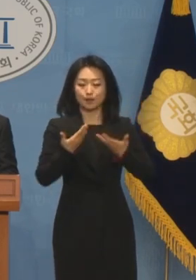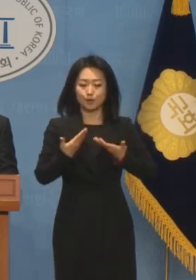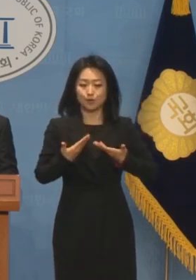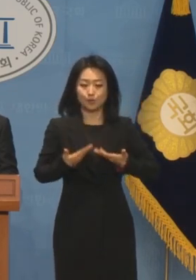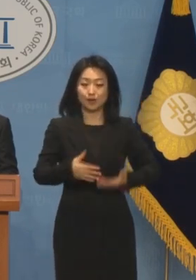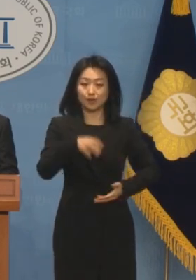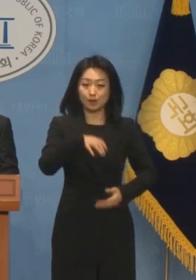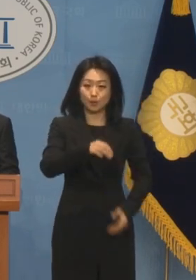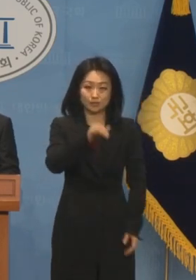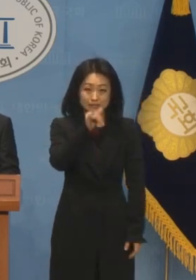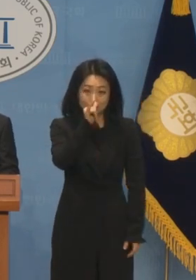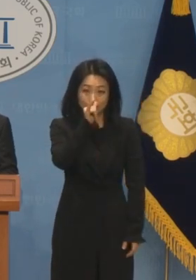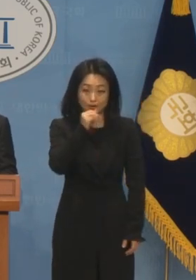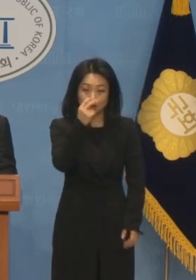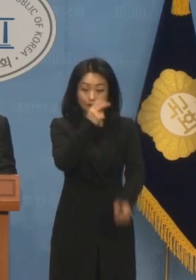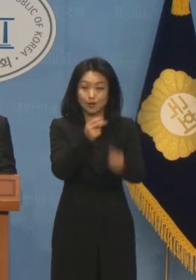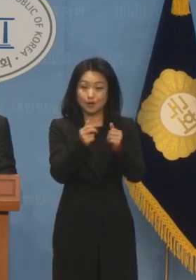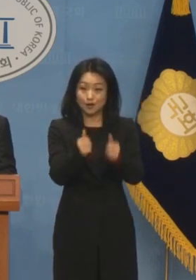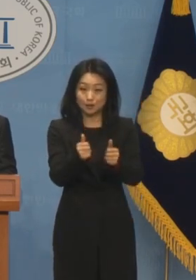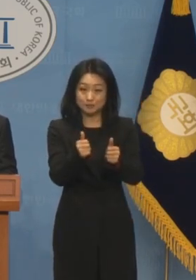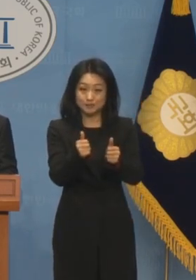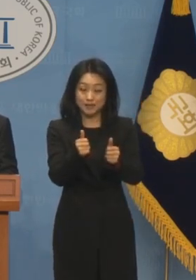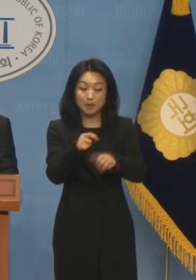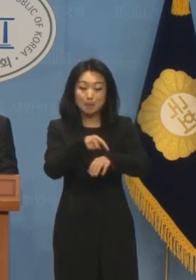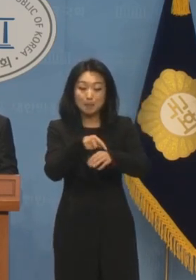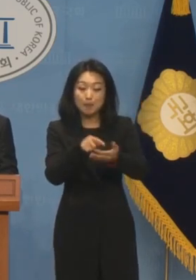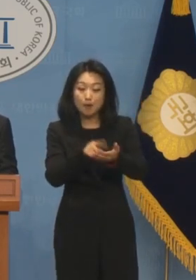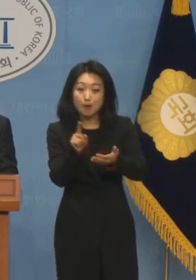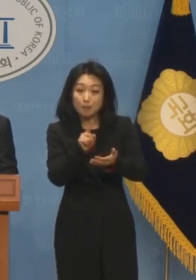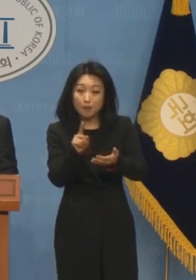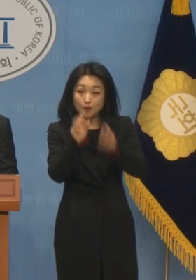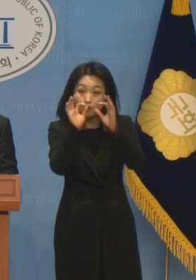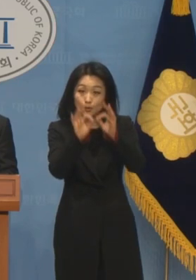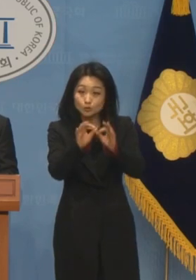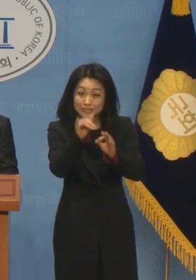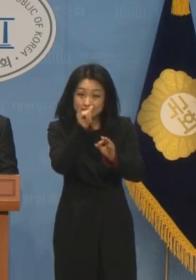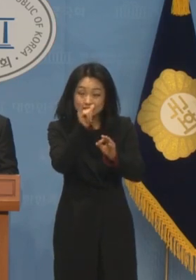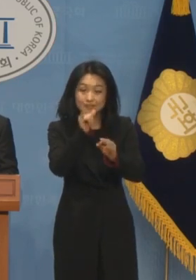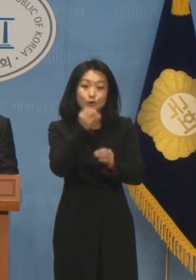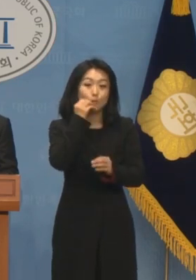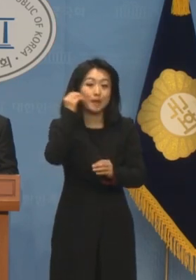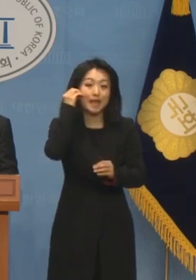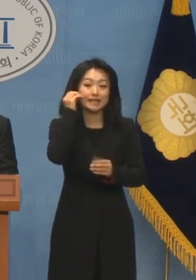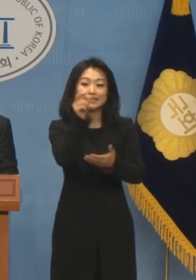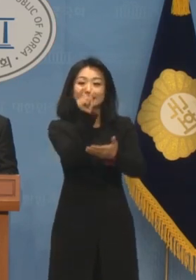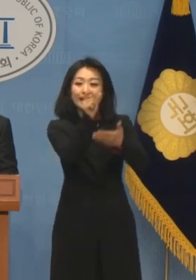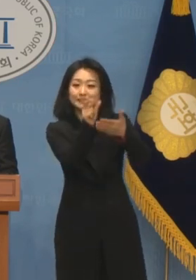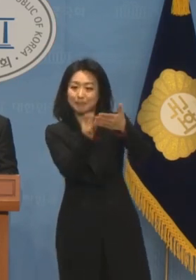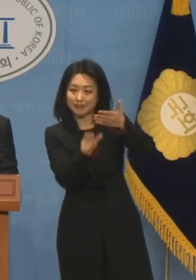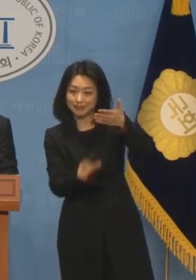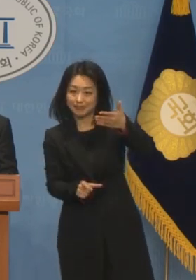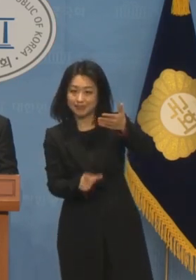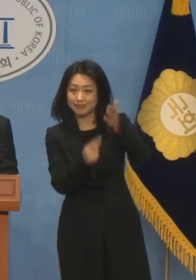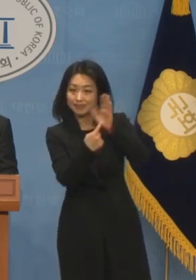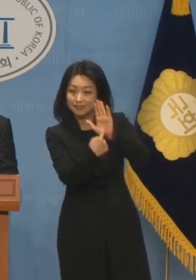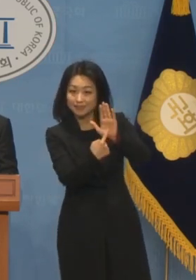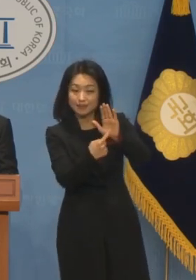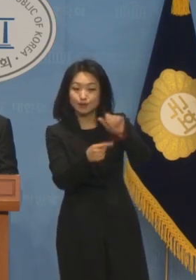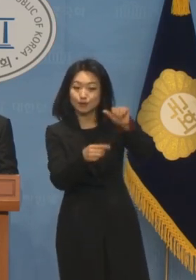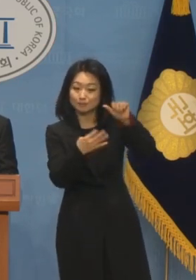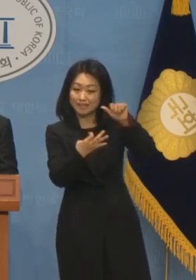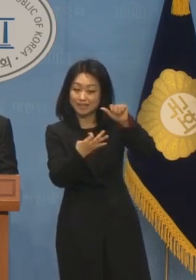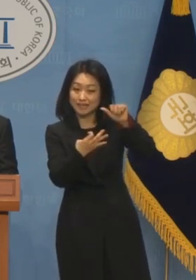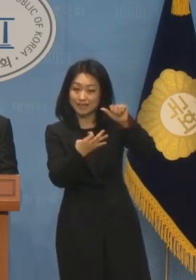있습니다. 검사들 여론을 볼 수 있는 검사 게시판입니다. 지난 5월 14일